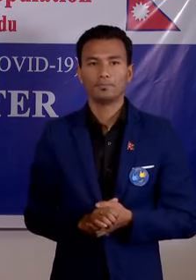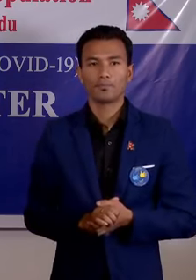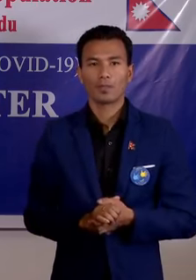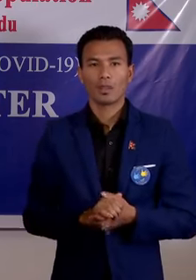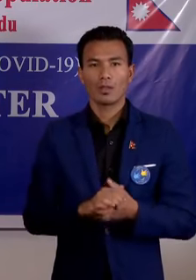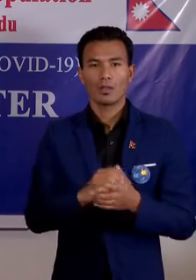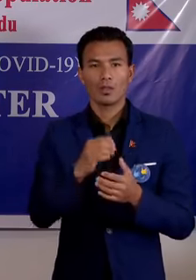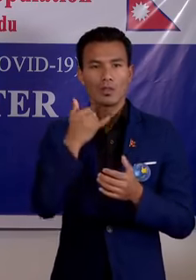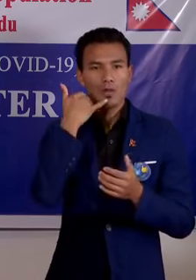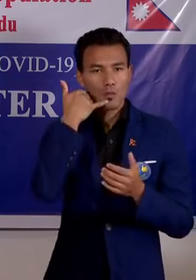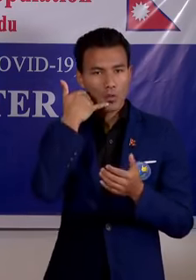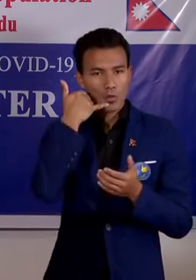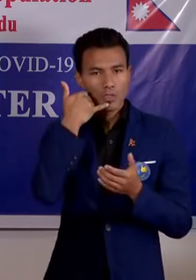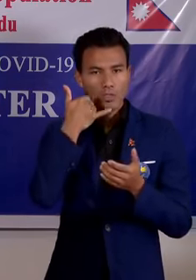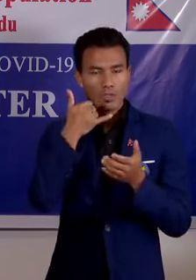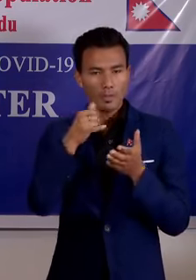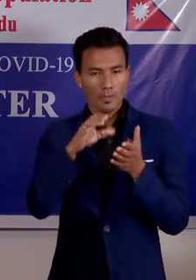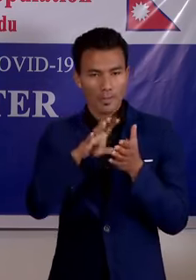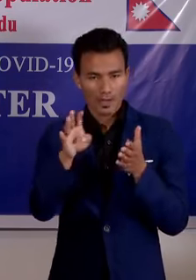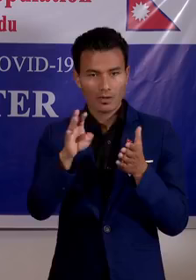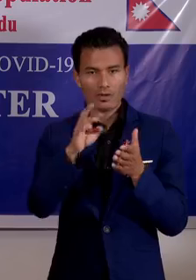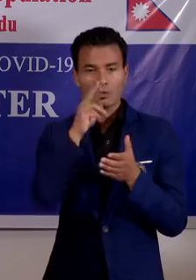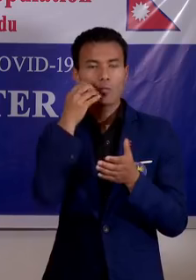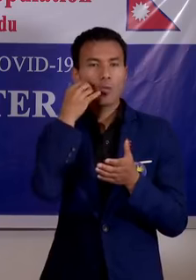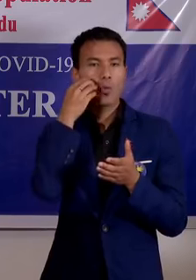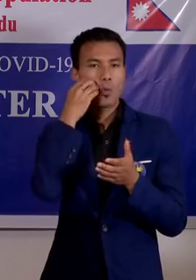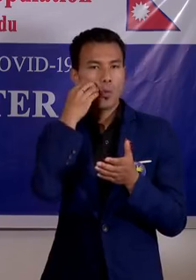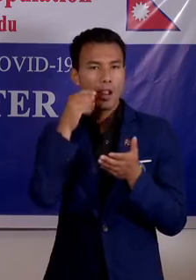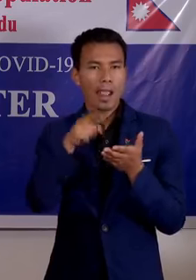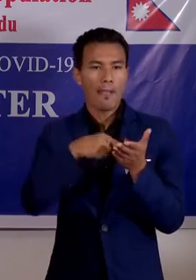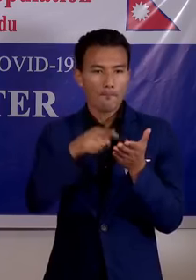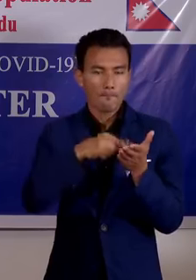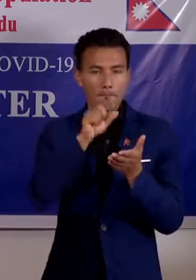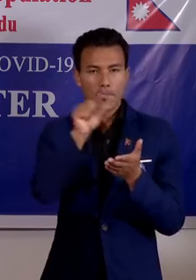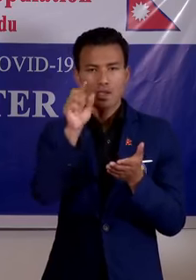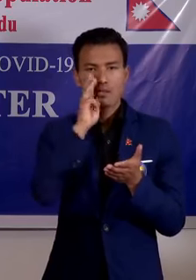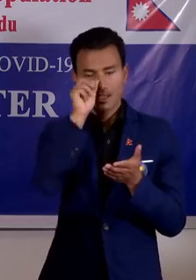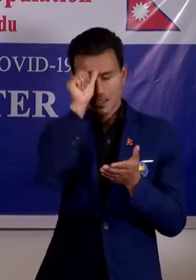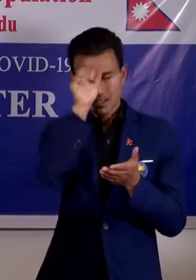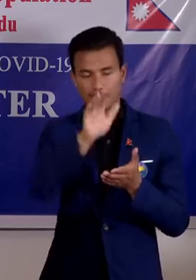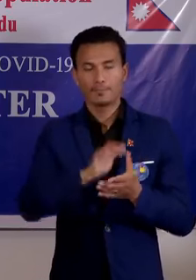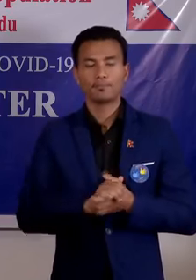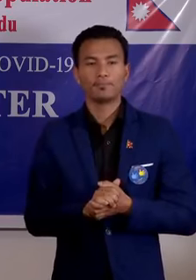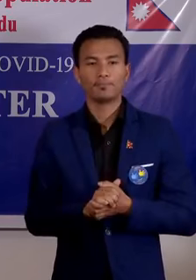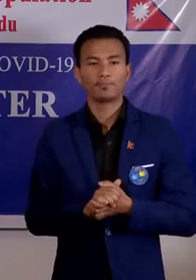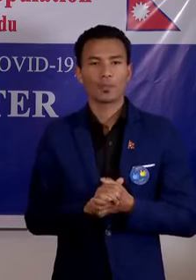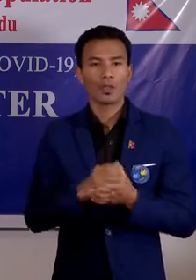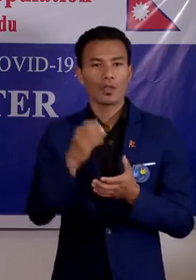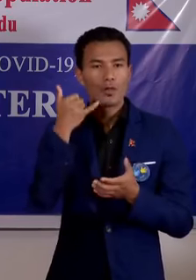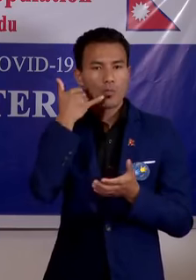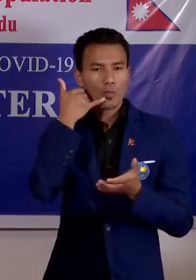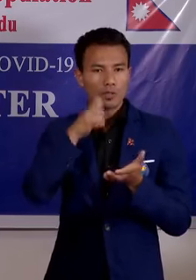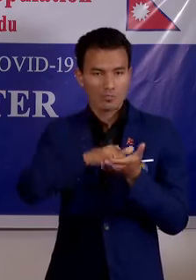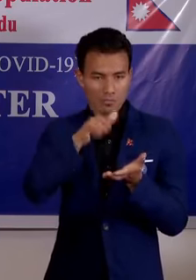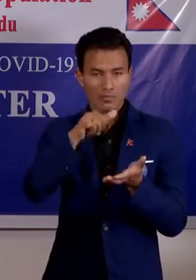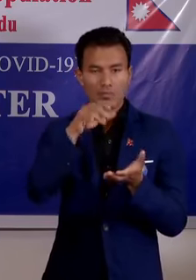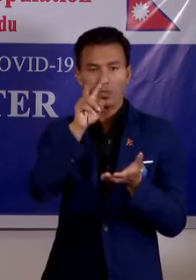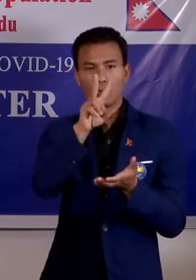म कल सेन्टरको र हाम्रो मोबाइल एपको अपडेट गराउन चाहन्छु। हाम्रो कल सेन्टरहरू दुईवटा